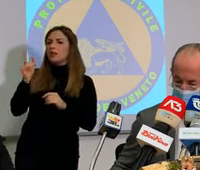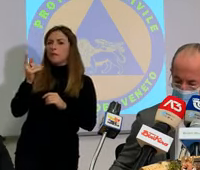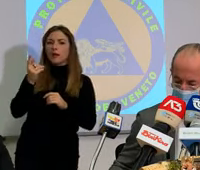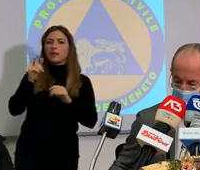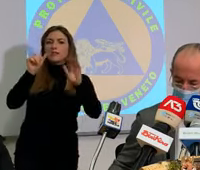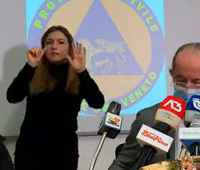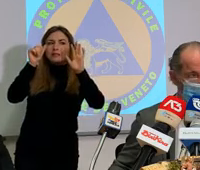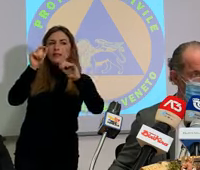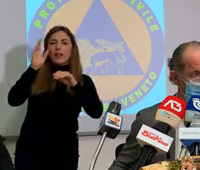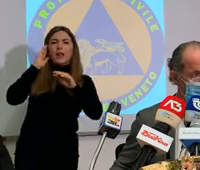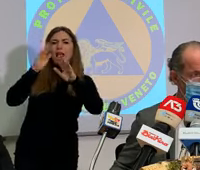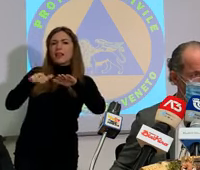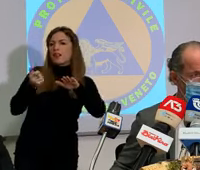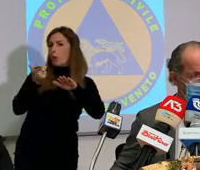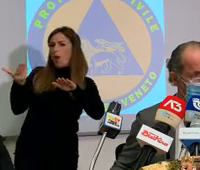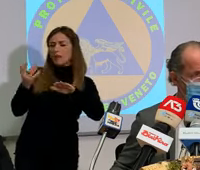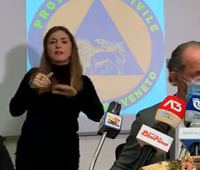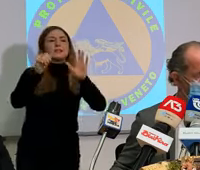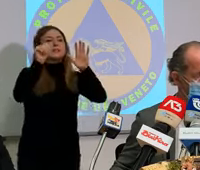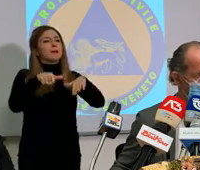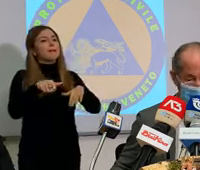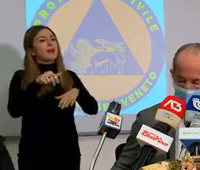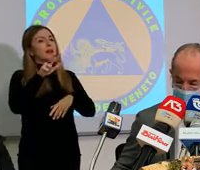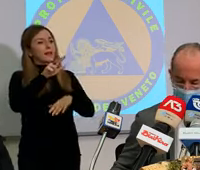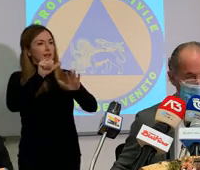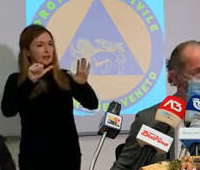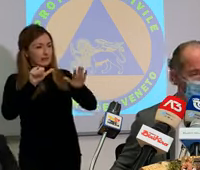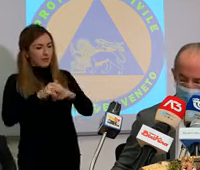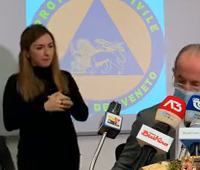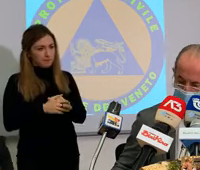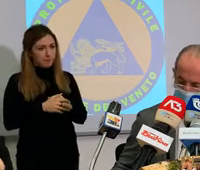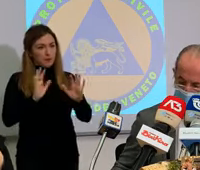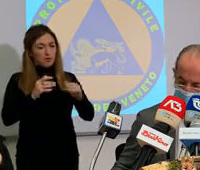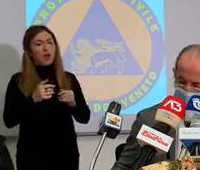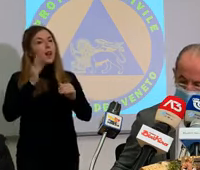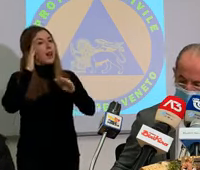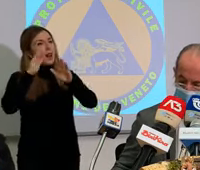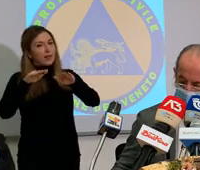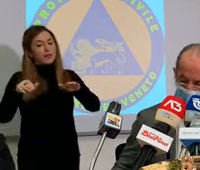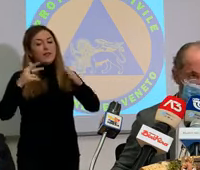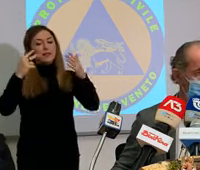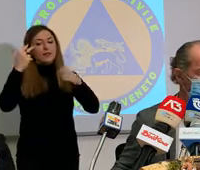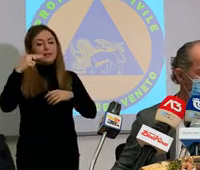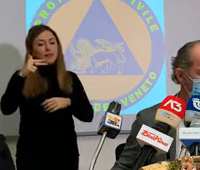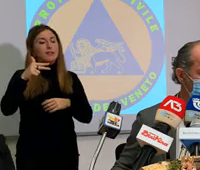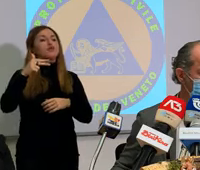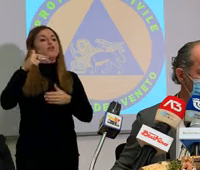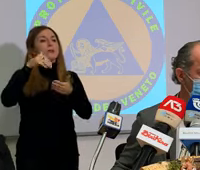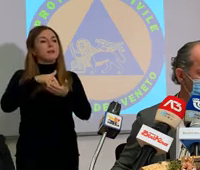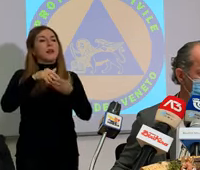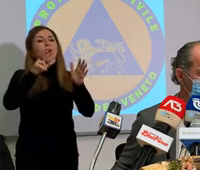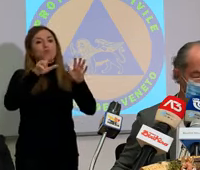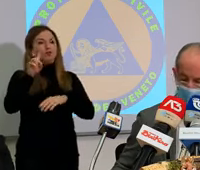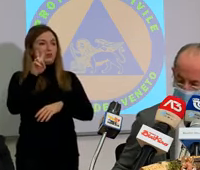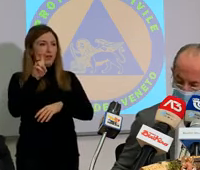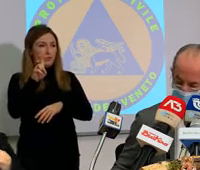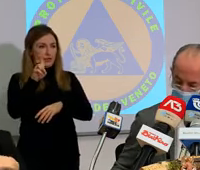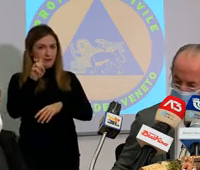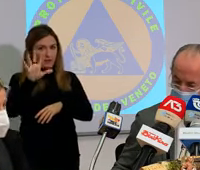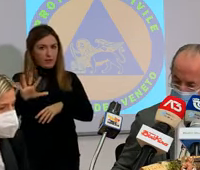mi perdoni ma partiamo del portiamo a ritroso così ci capiamo il totale dei letti e 13.008 eventi in veneto